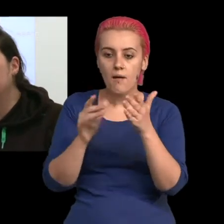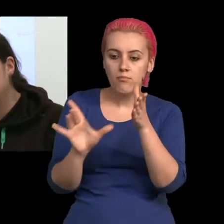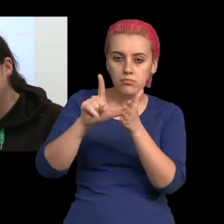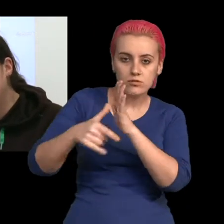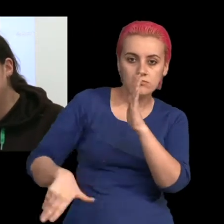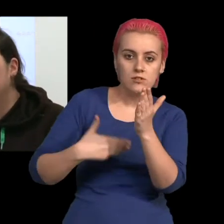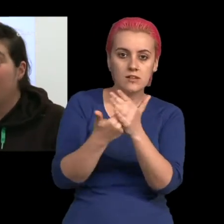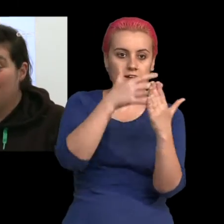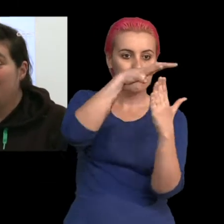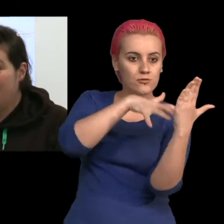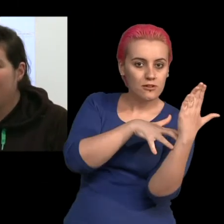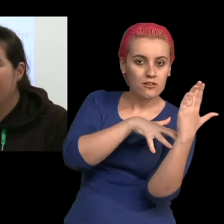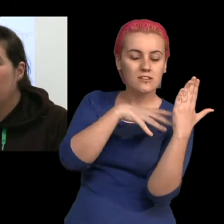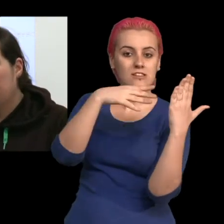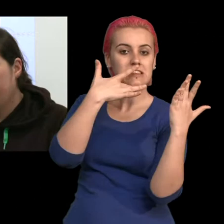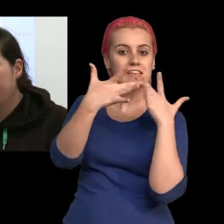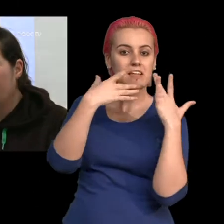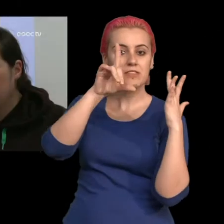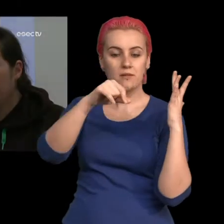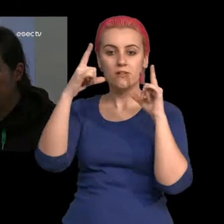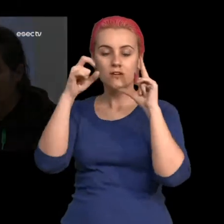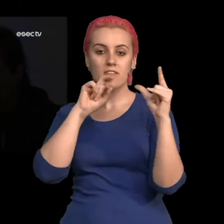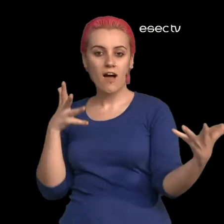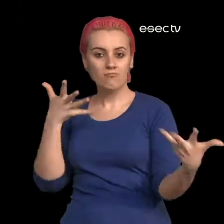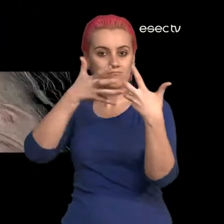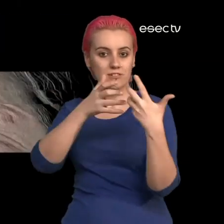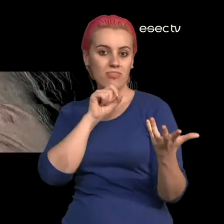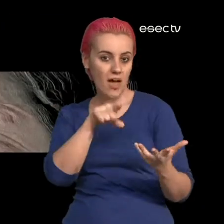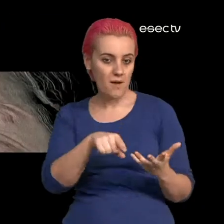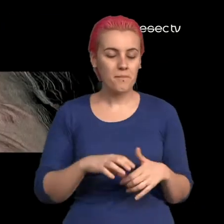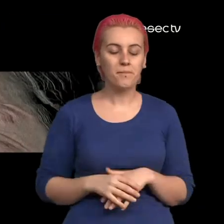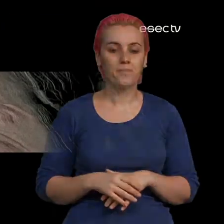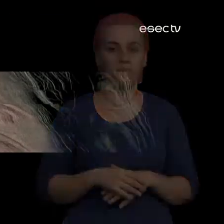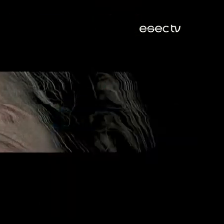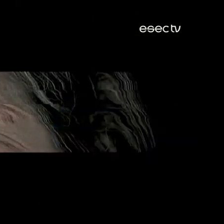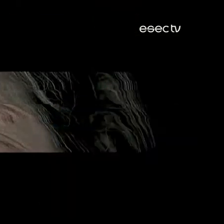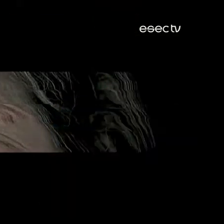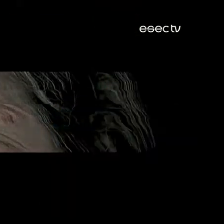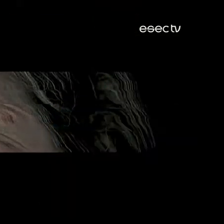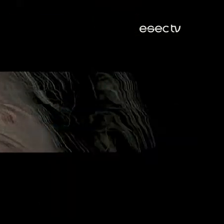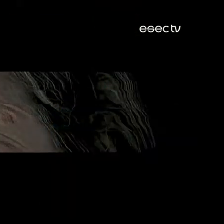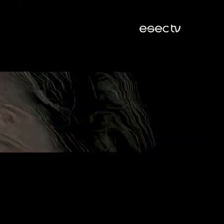onde a fotografia e o texto teatral pudessem, de alguma forma, dialogar.